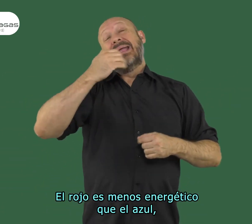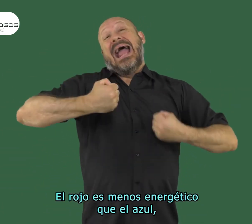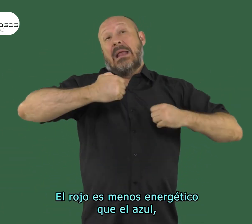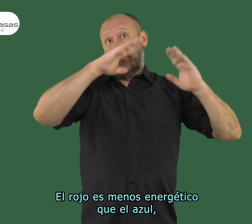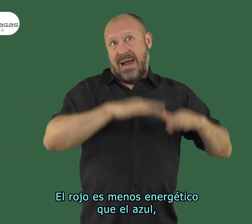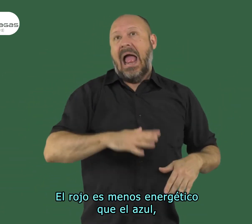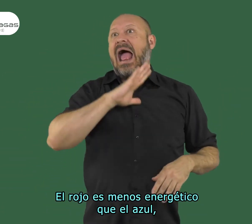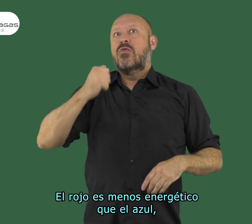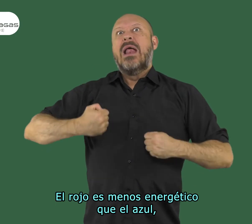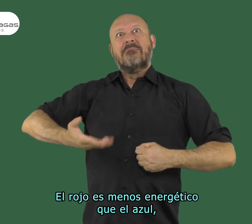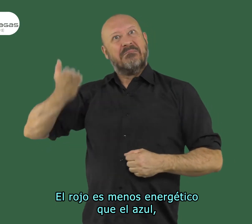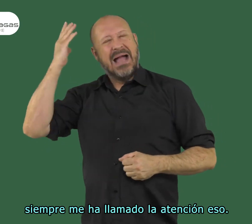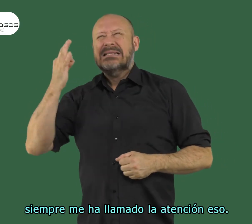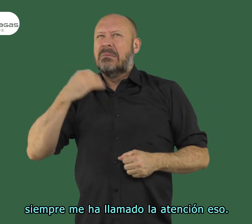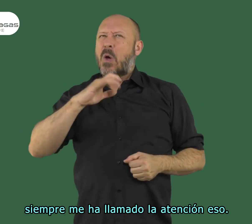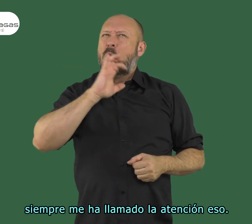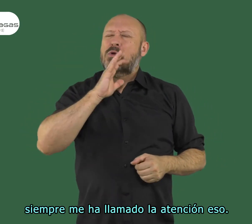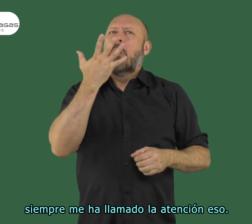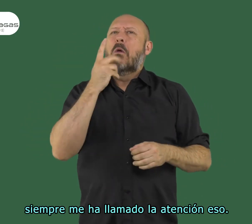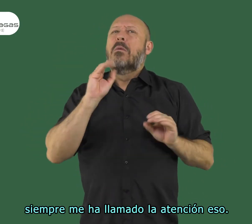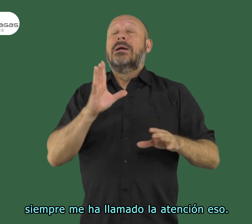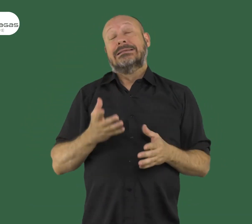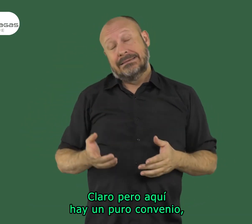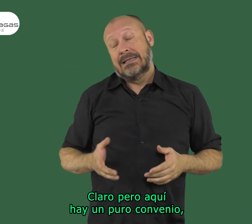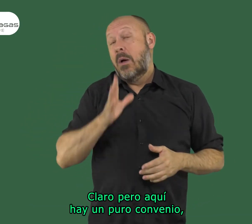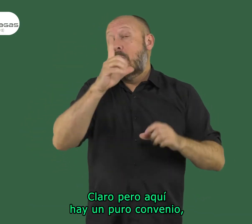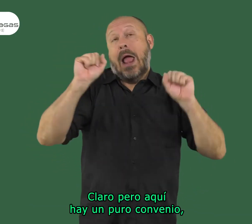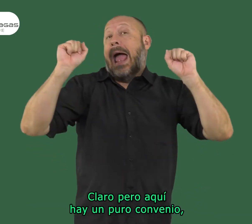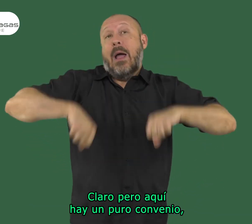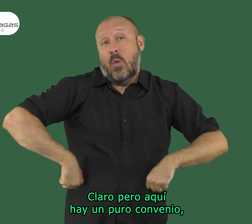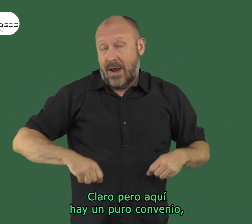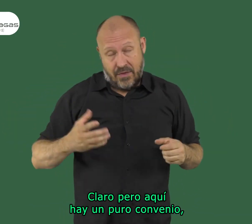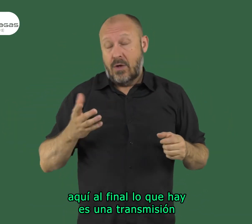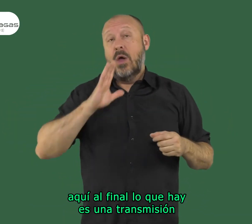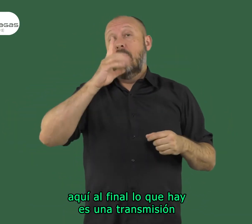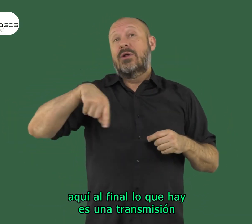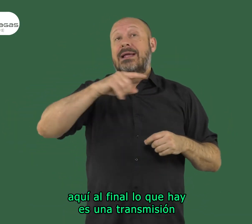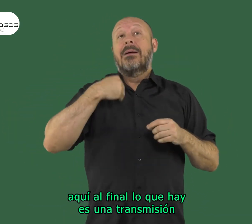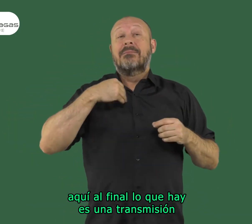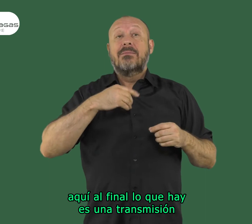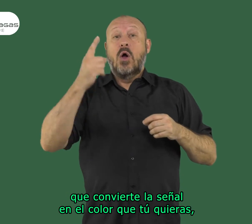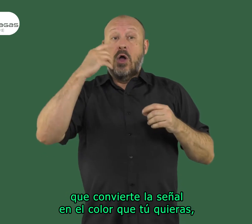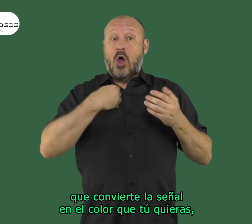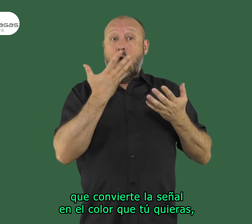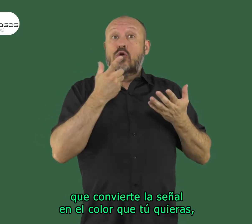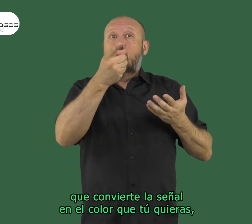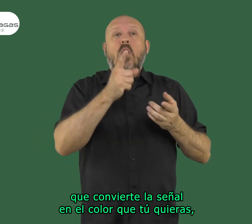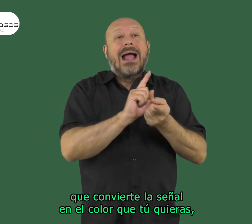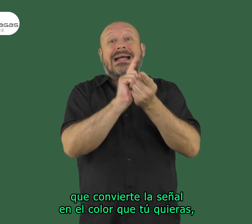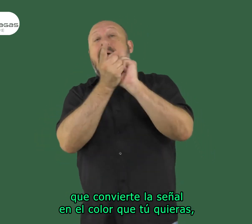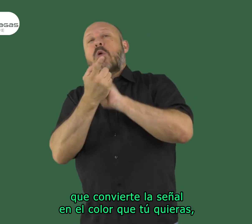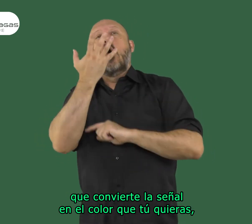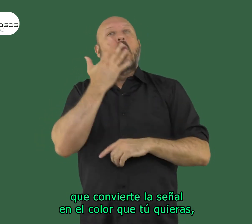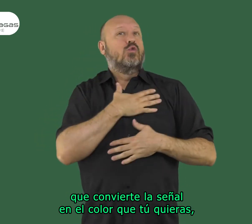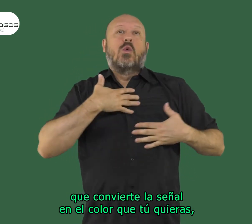es menos energético que el azul. Siempre me ha llamado la atención eso. Claro, pero aquí es un puro convenio. Acá es una transmisión que convierte la señal